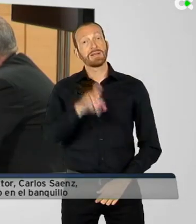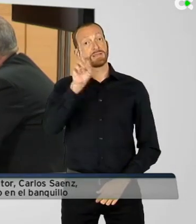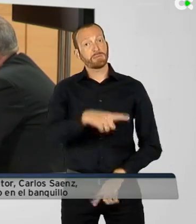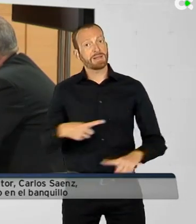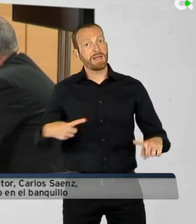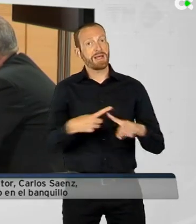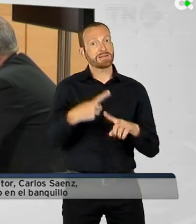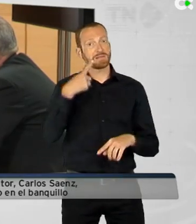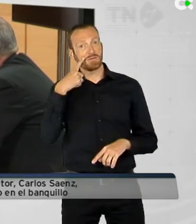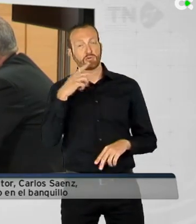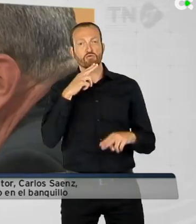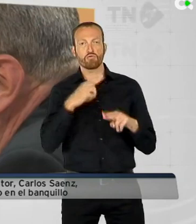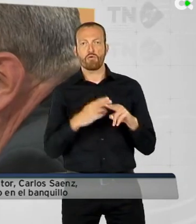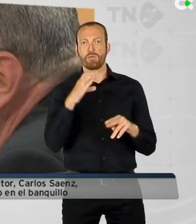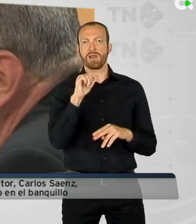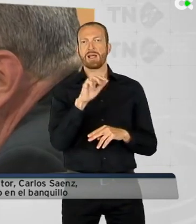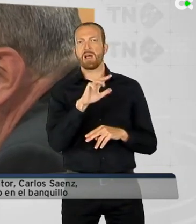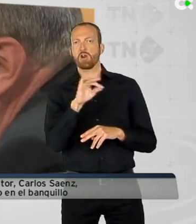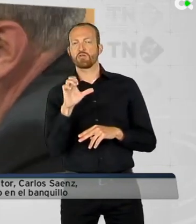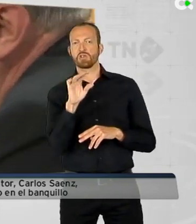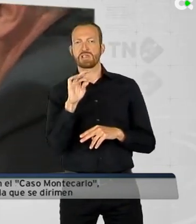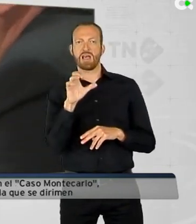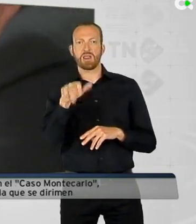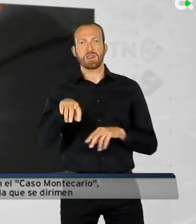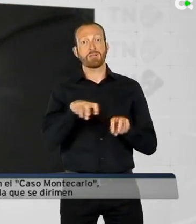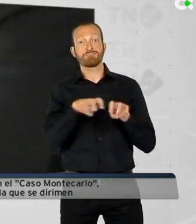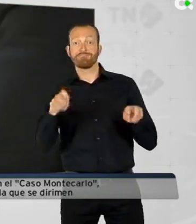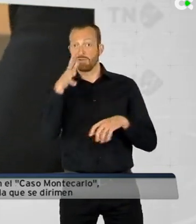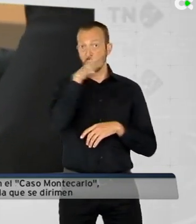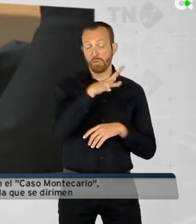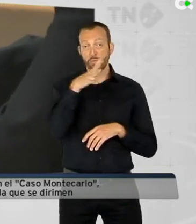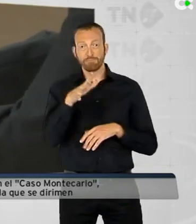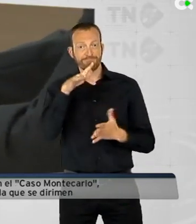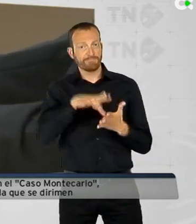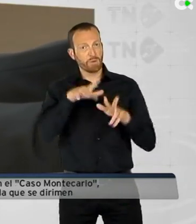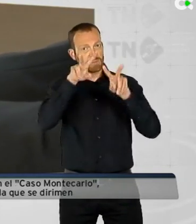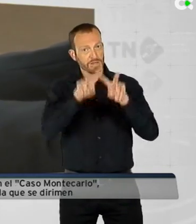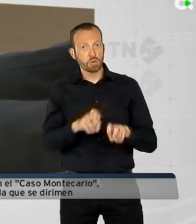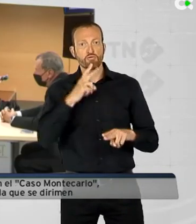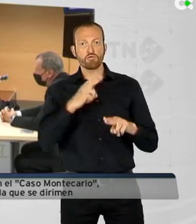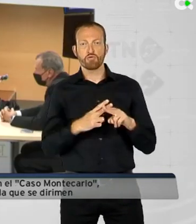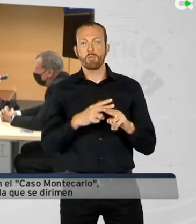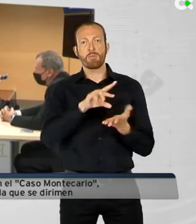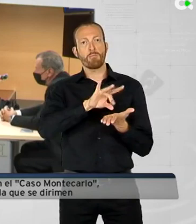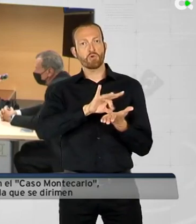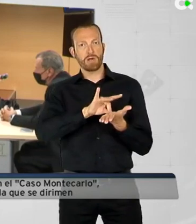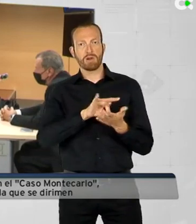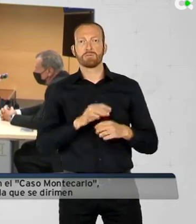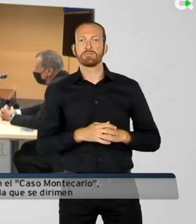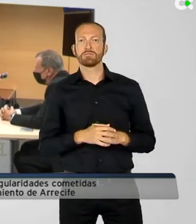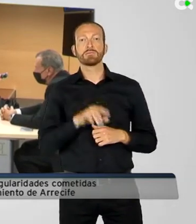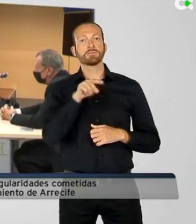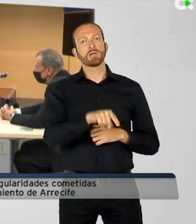Otro exinterventor, Carlos Sáenz, se ha sentado en el banquillo por su implicación en el caso Monte Carlo, una causa en la que